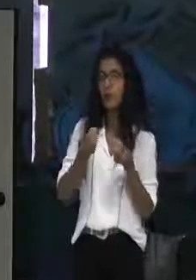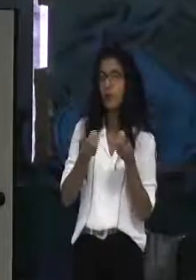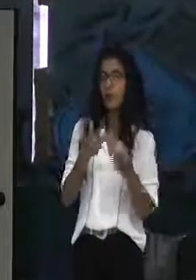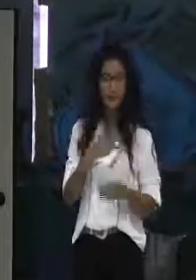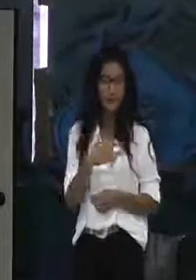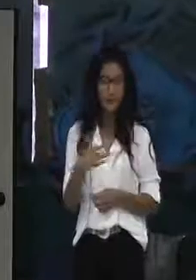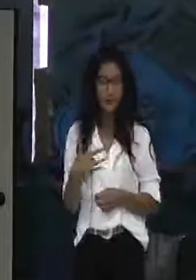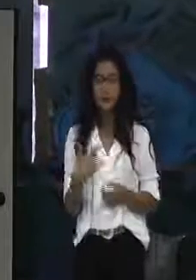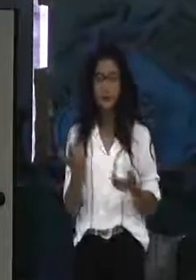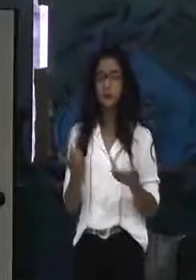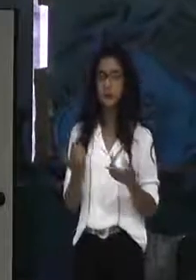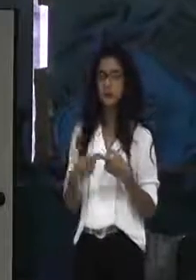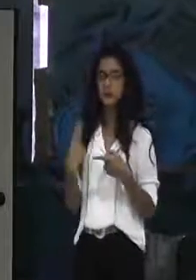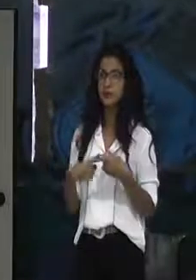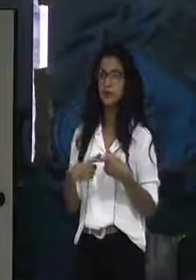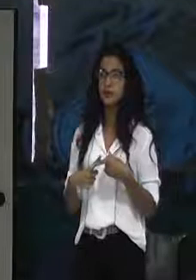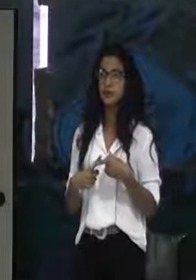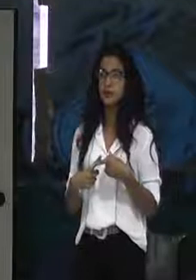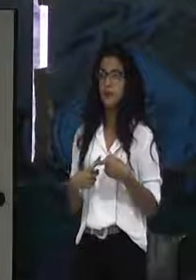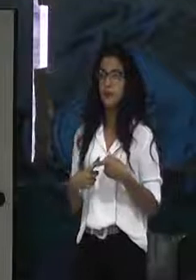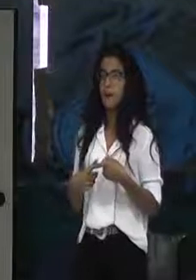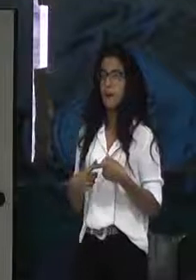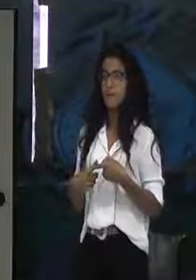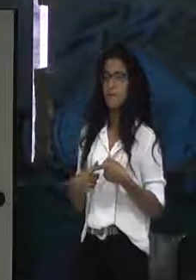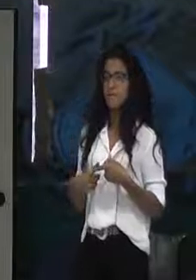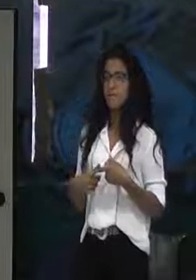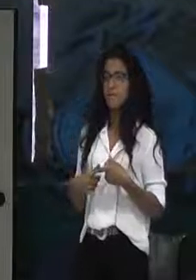saúde, porque o governo do município vai fazer